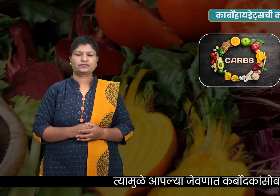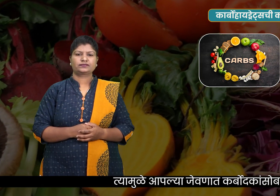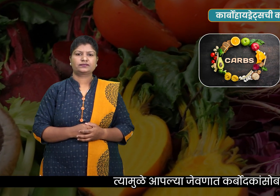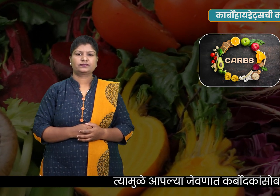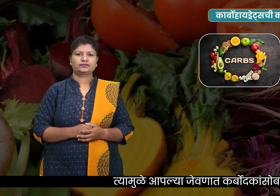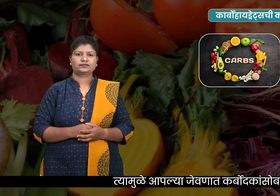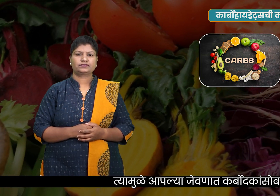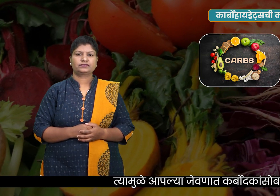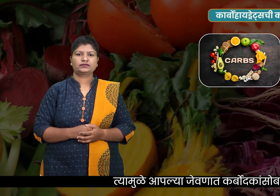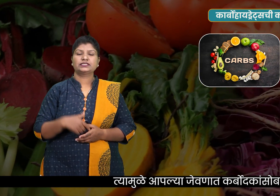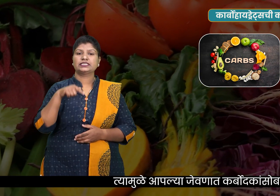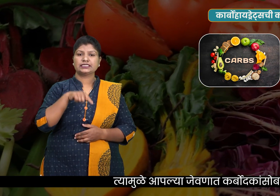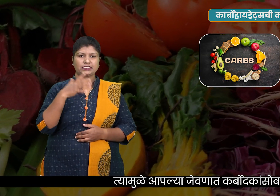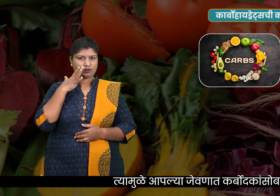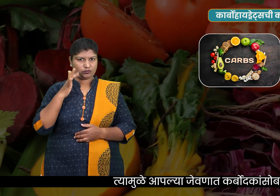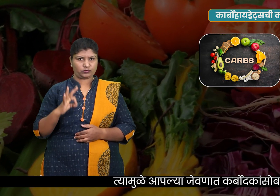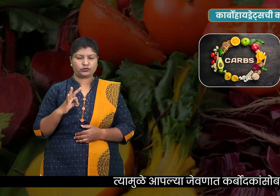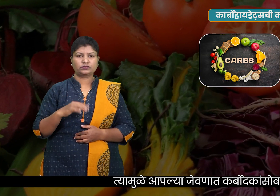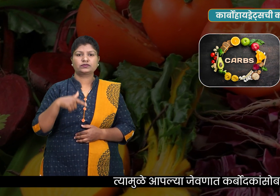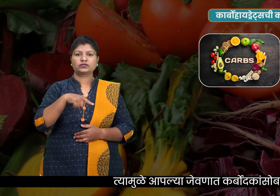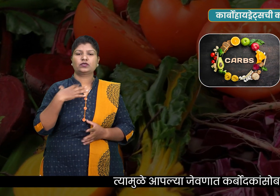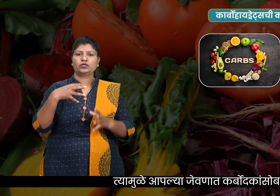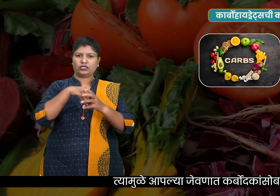त्यामुळे आपल्या जेवणात कर्बोदकांसोबत